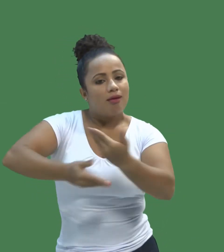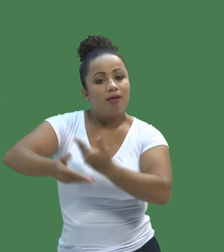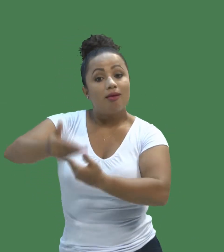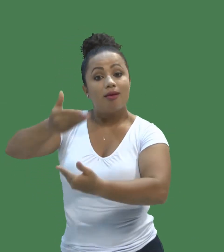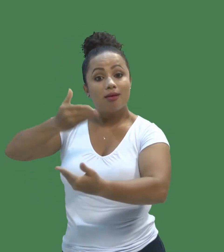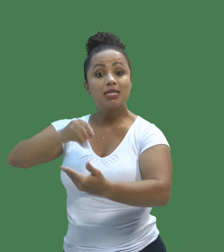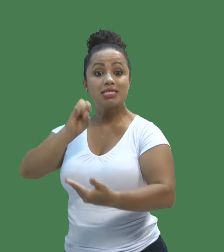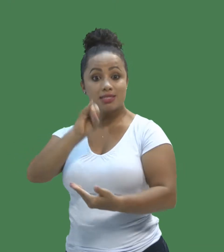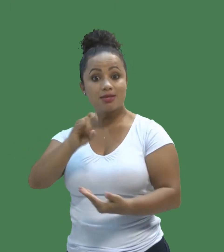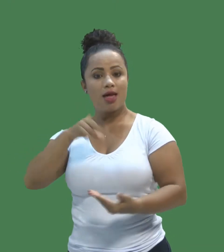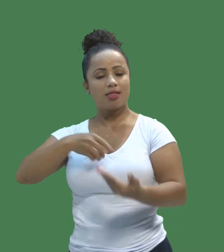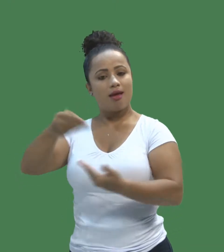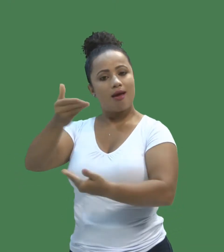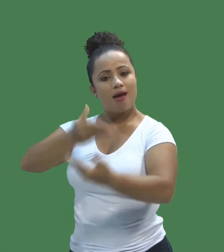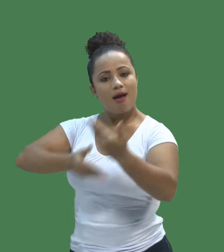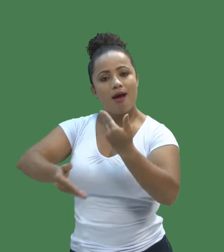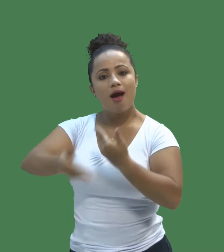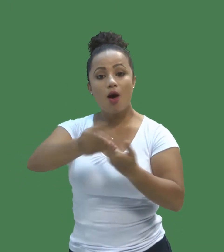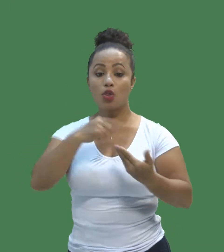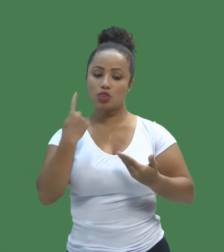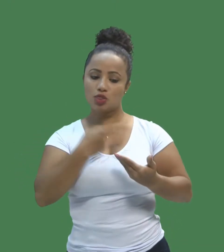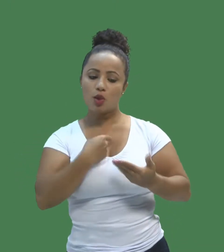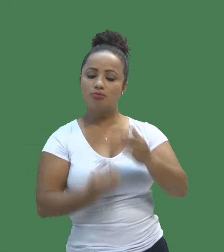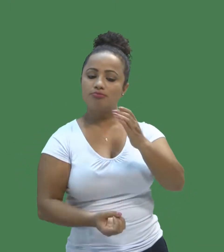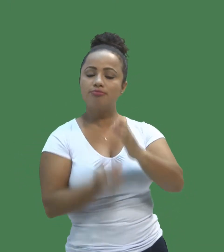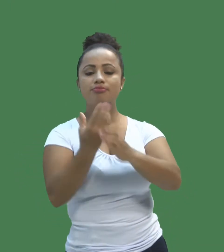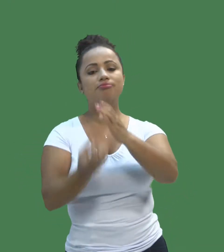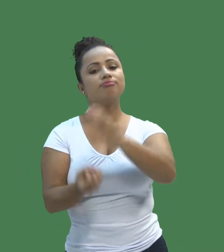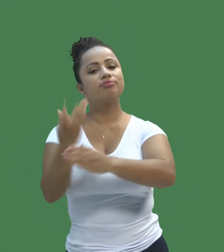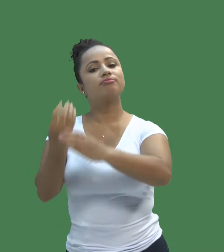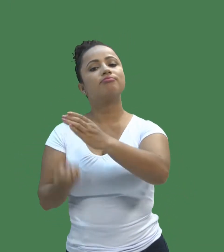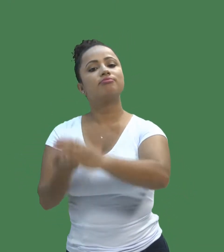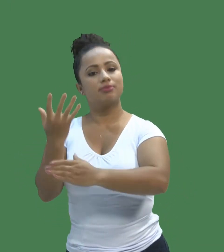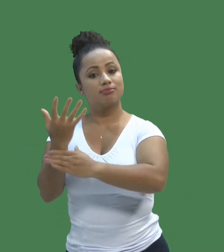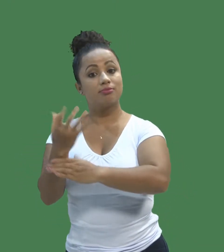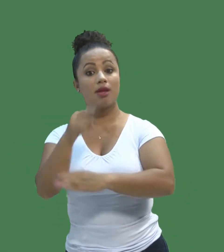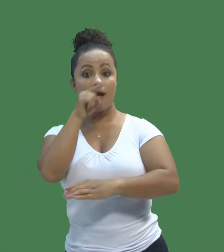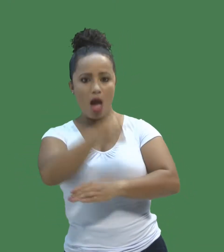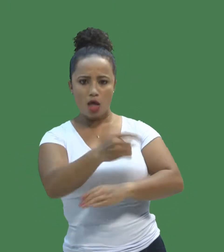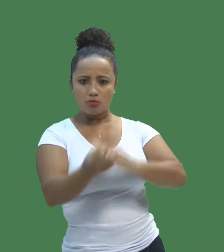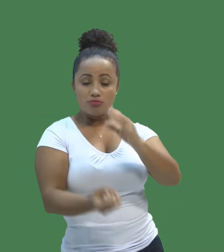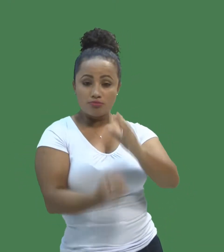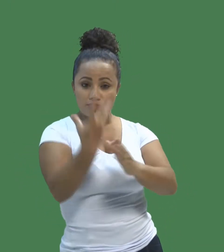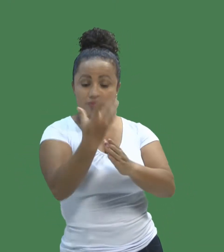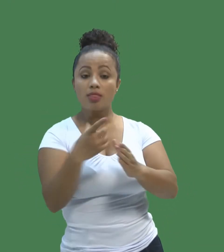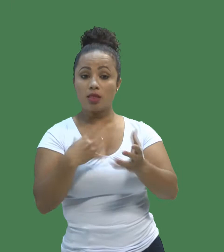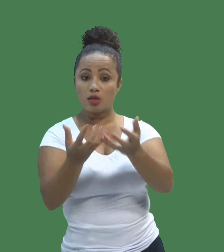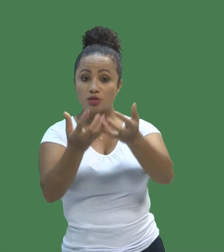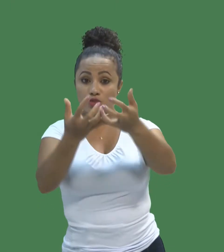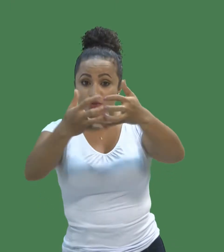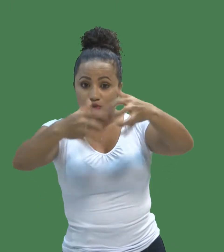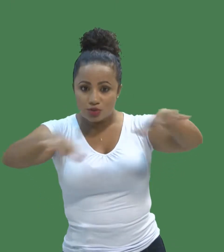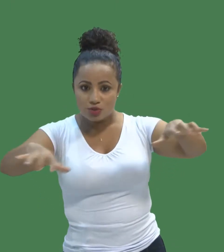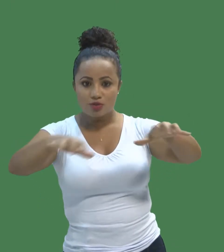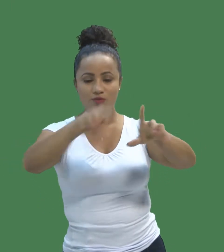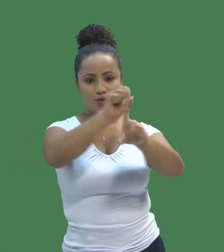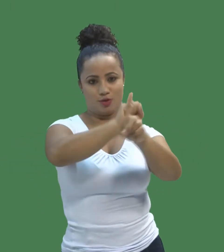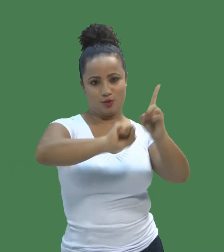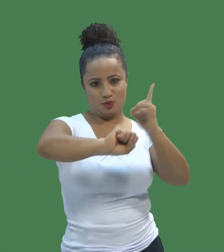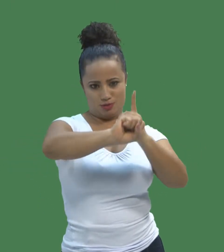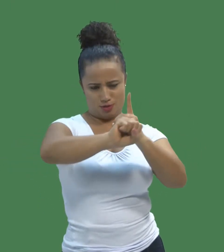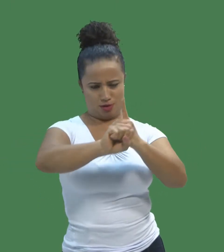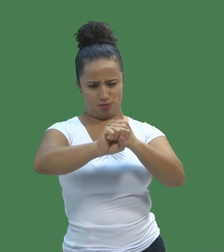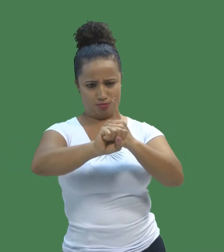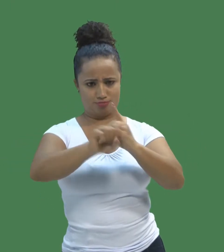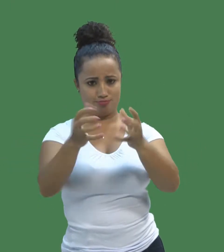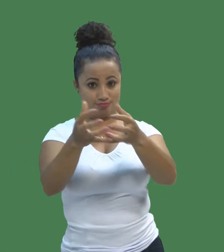de produção divide a sociedade em duas classes distintas: as dos proprietários e as dos